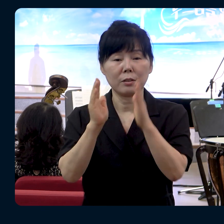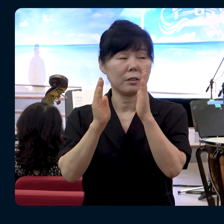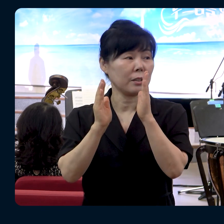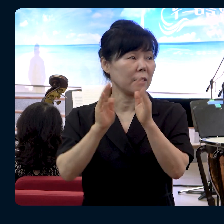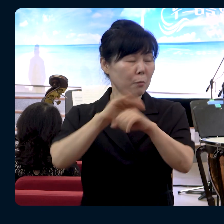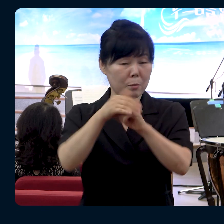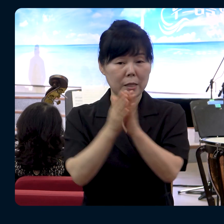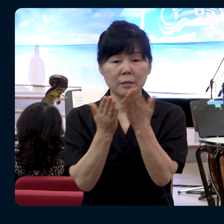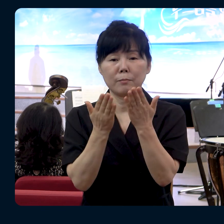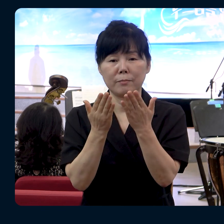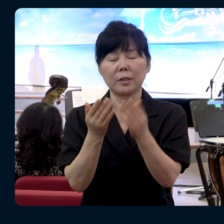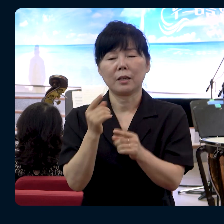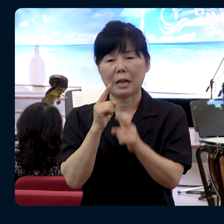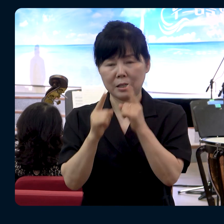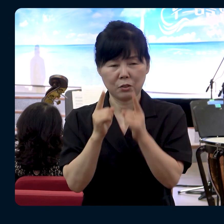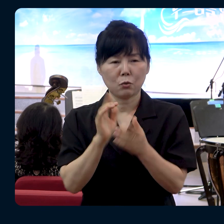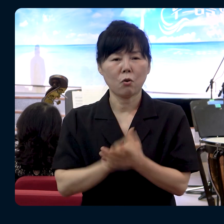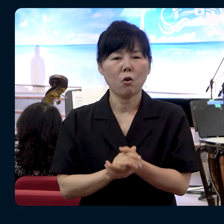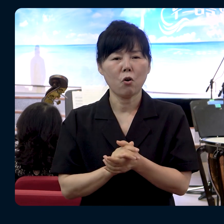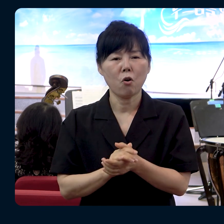그 분노에 대해서 우리가